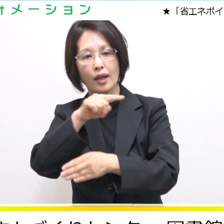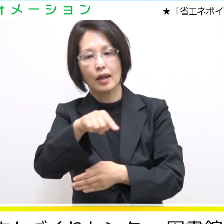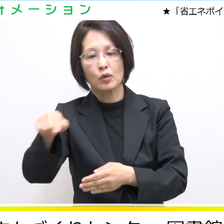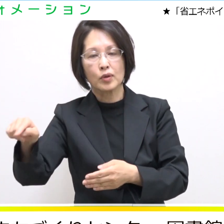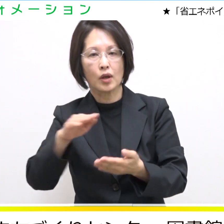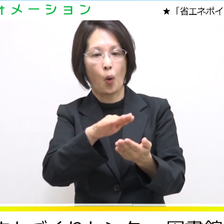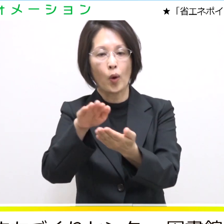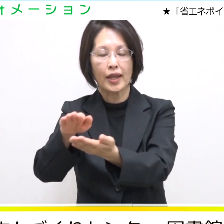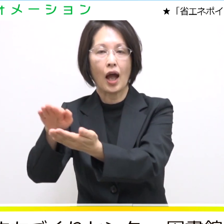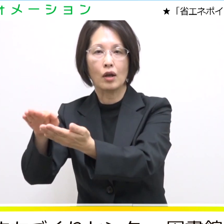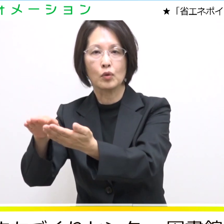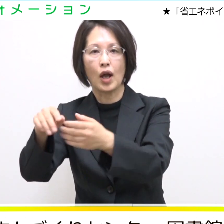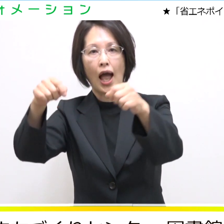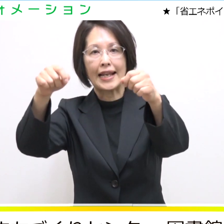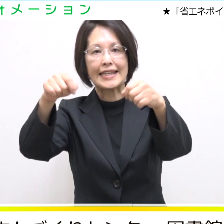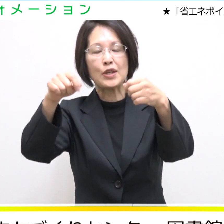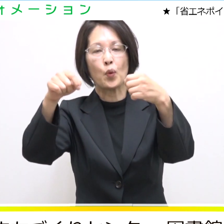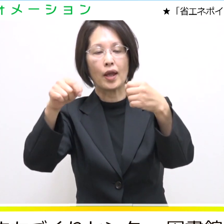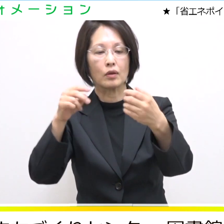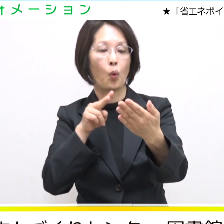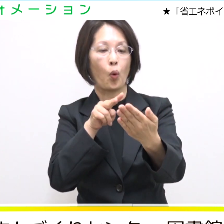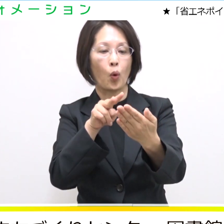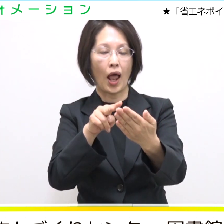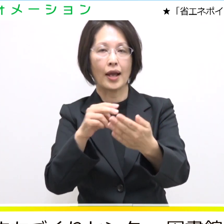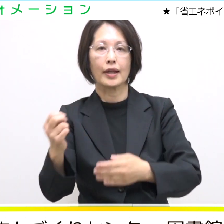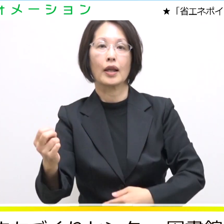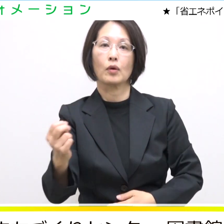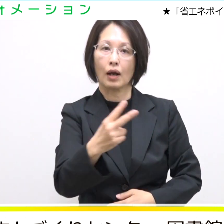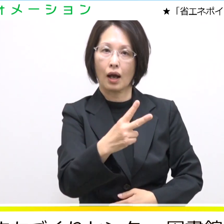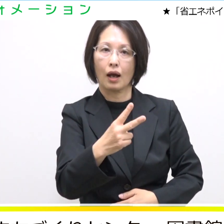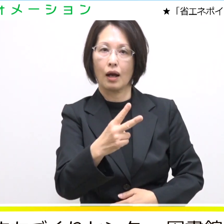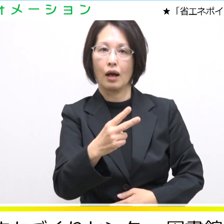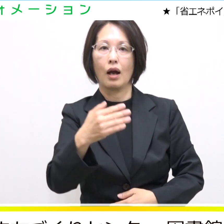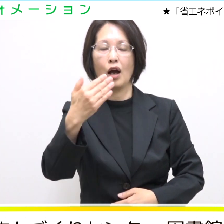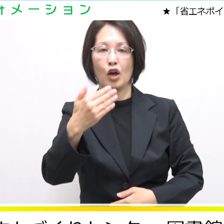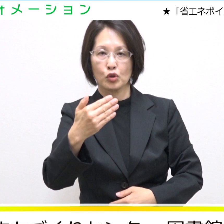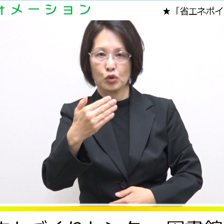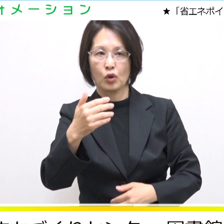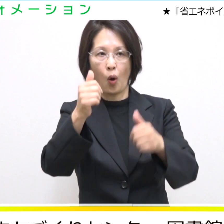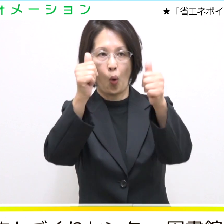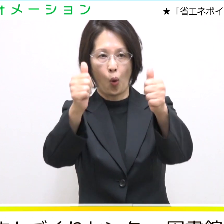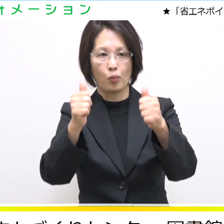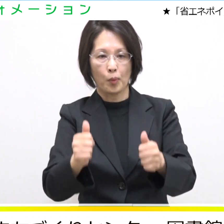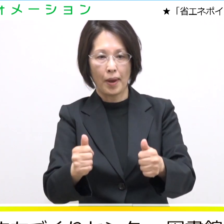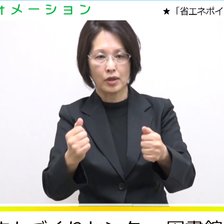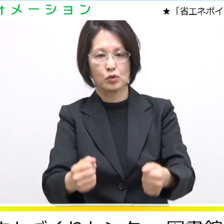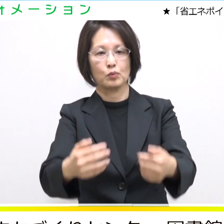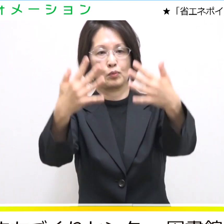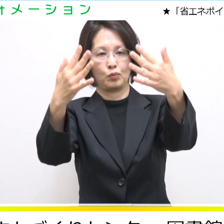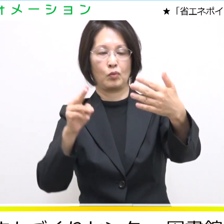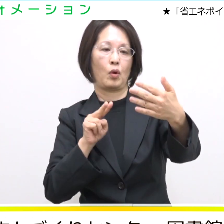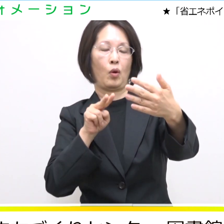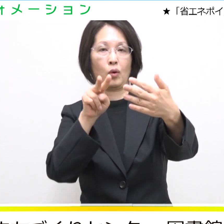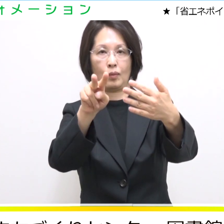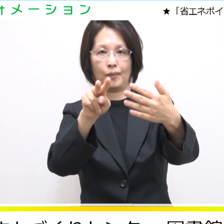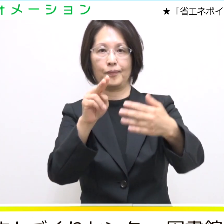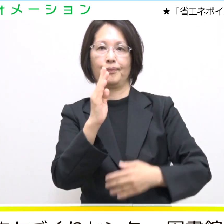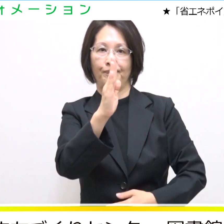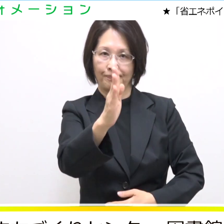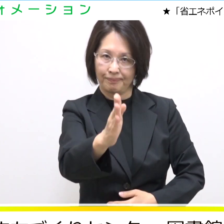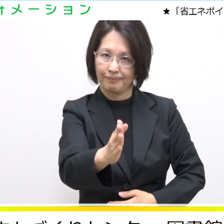図書館などに置いてあるリーフレットをご覧いただくか苦のホームページを